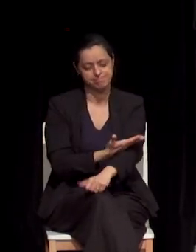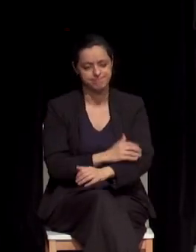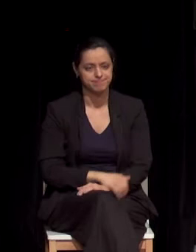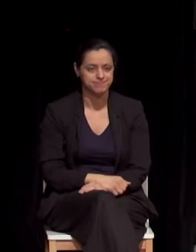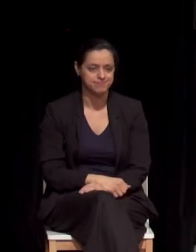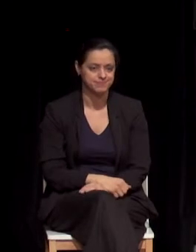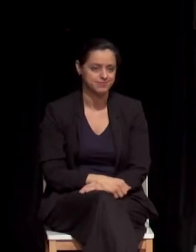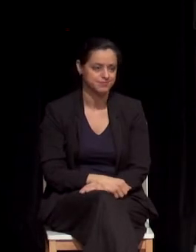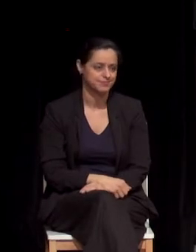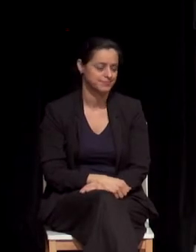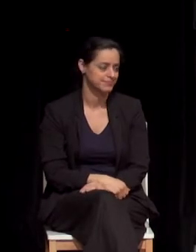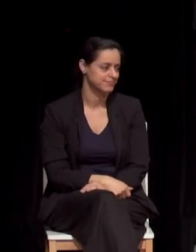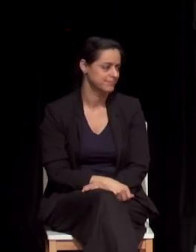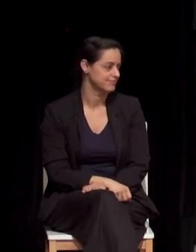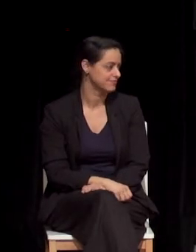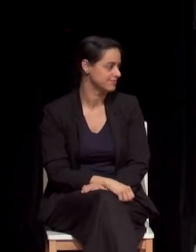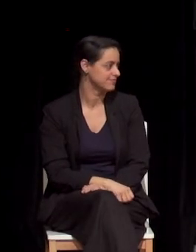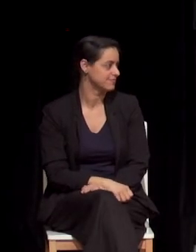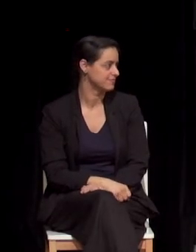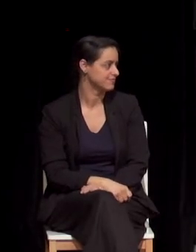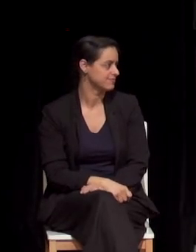isso.